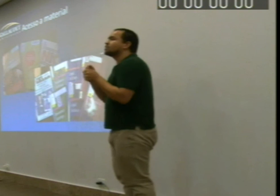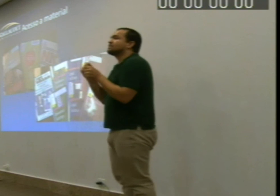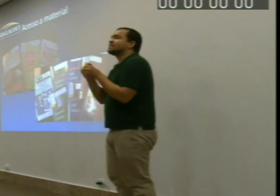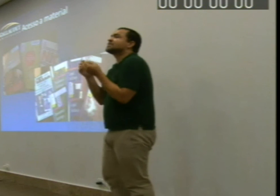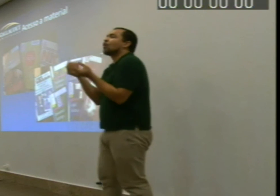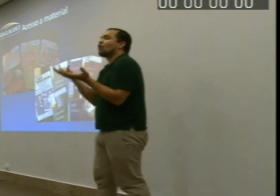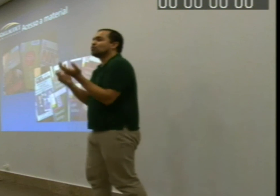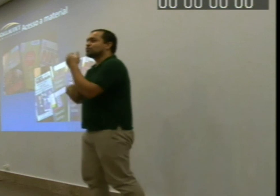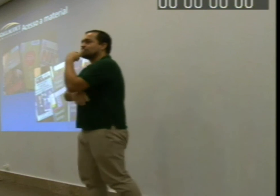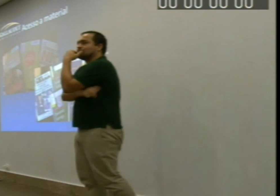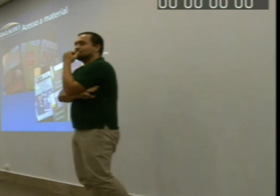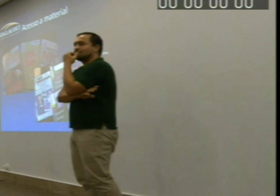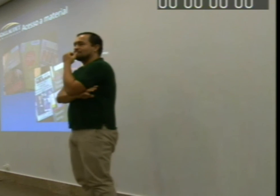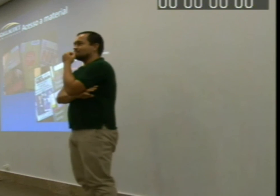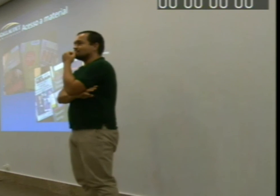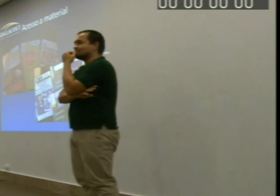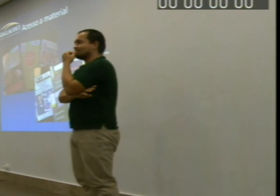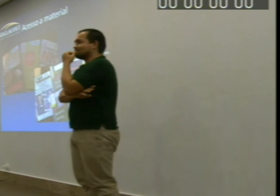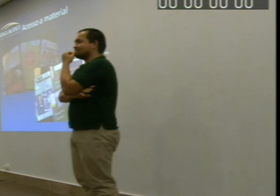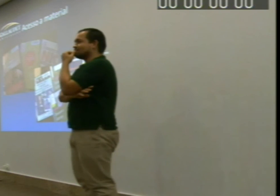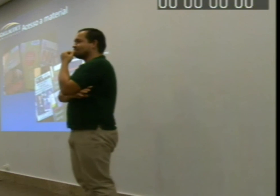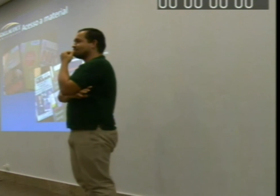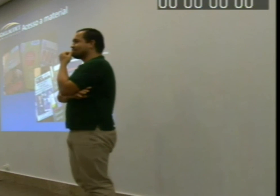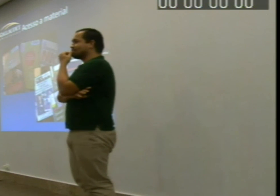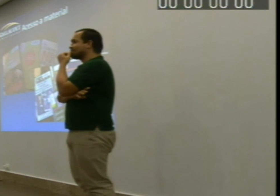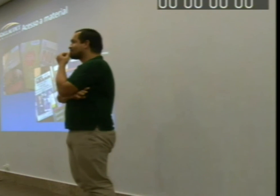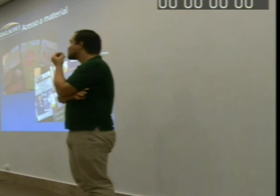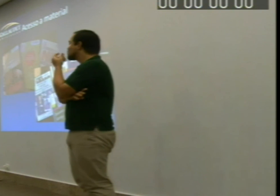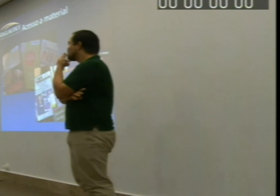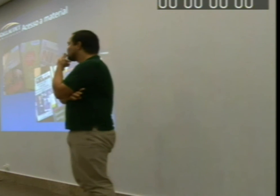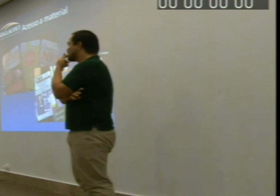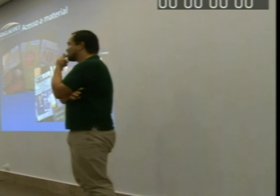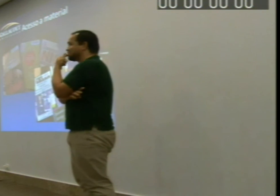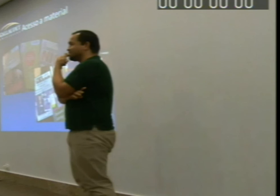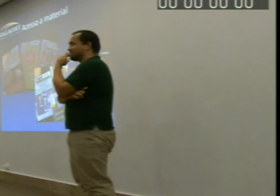livra fazer o o que Então como que que que vai